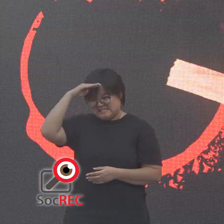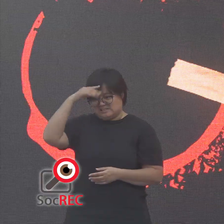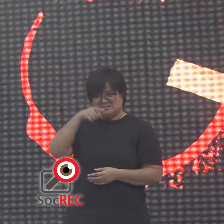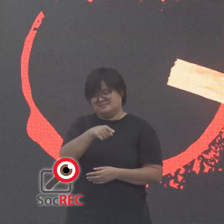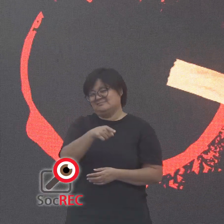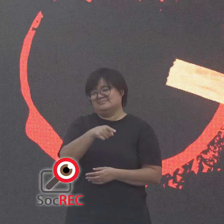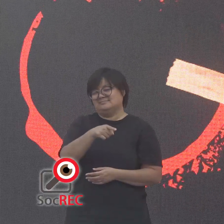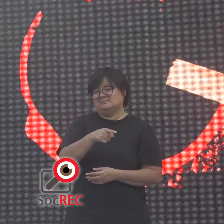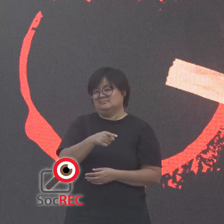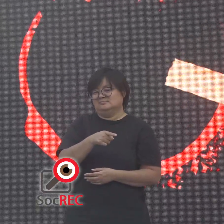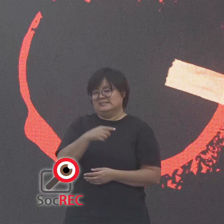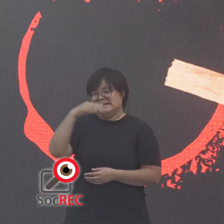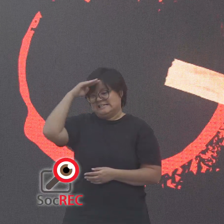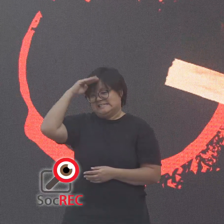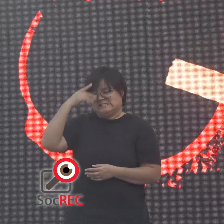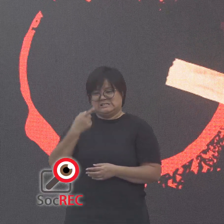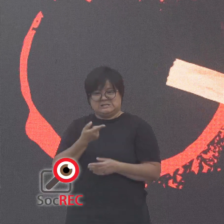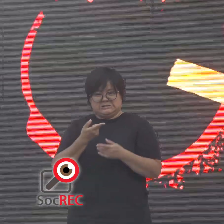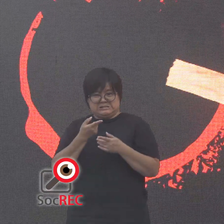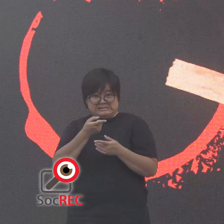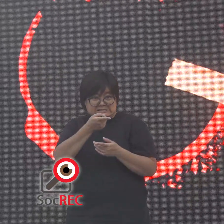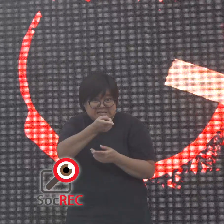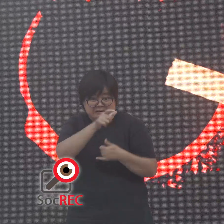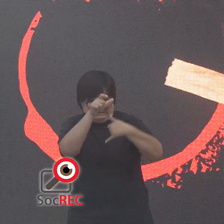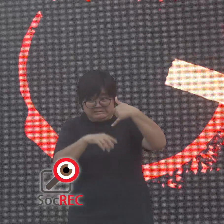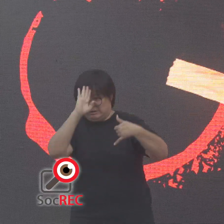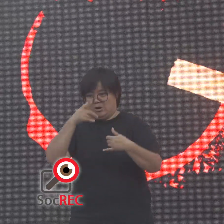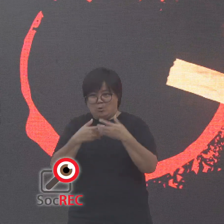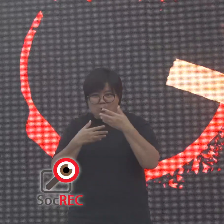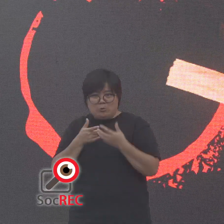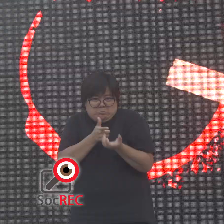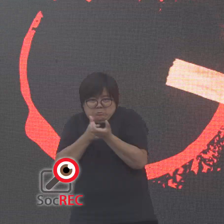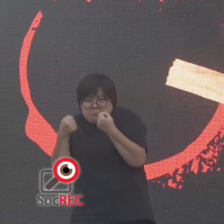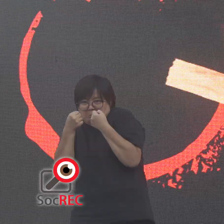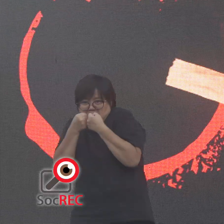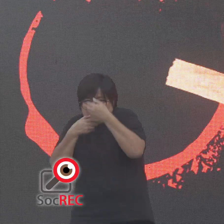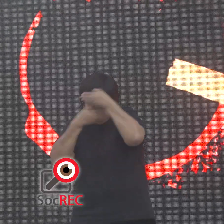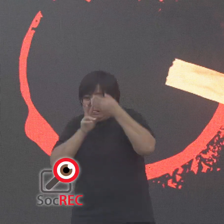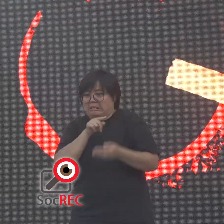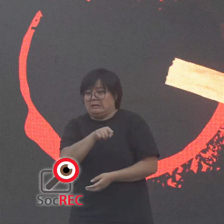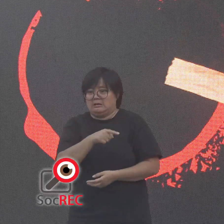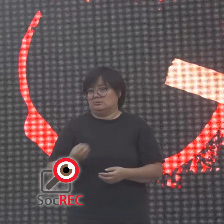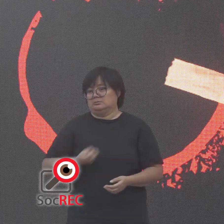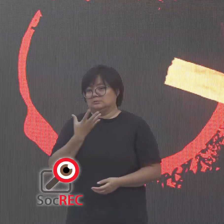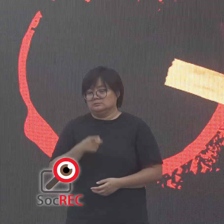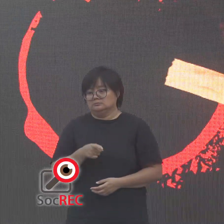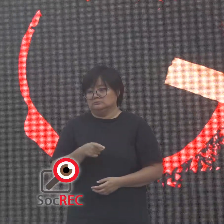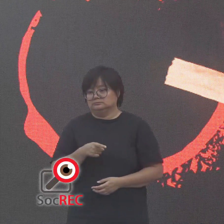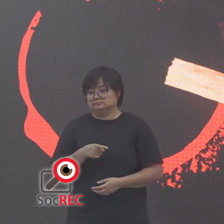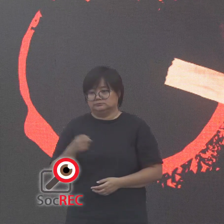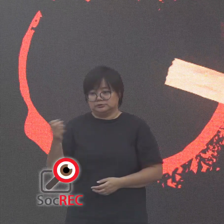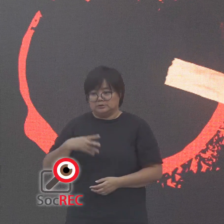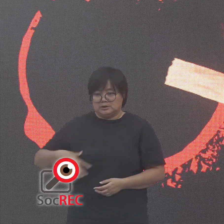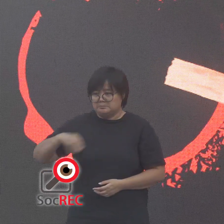憤。有多少晚我們是噩夢擲醒，又有多少日我們是因